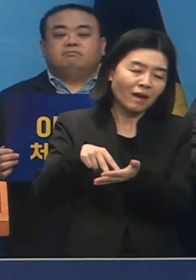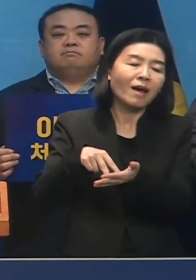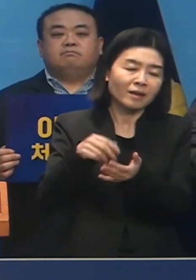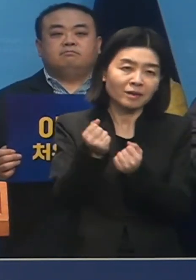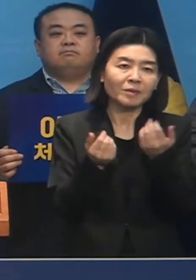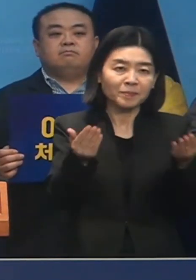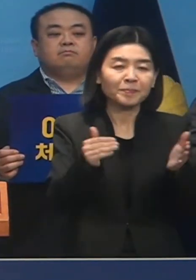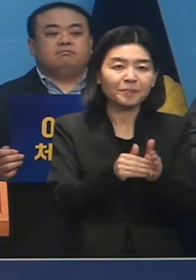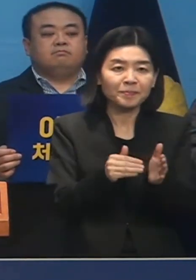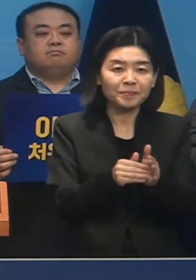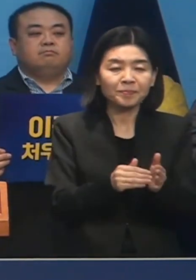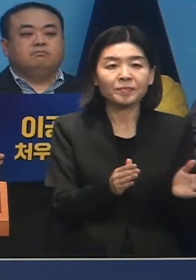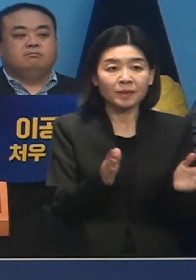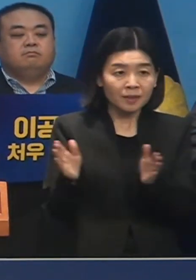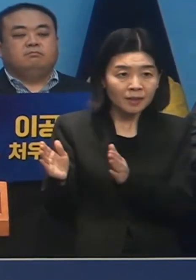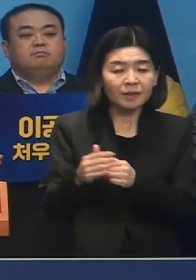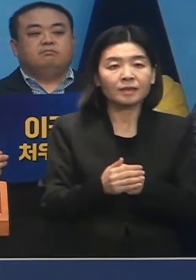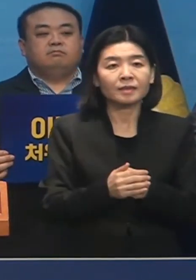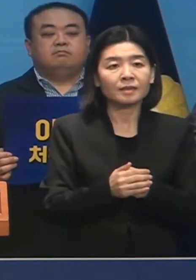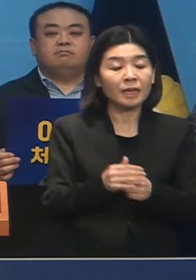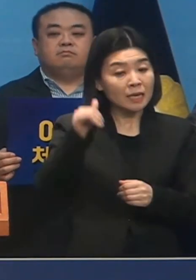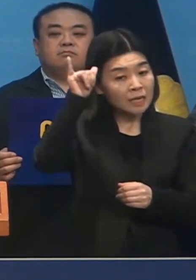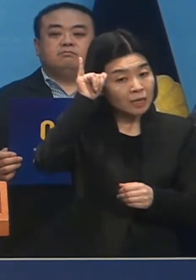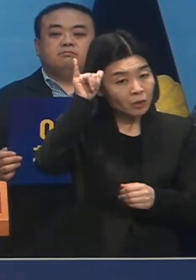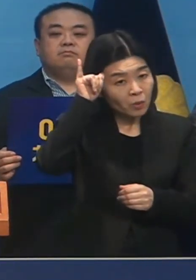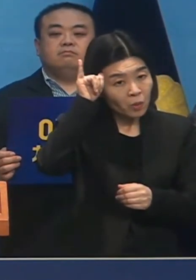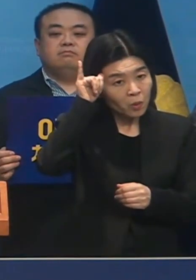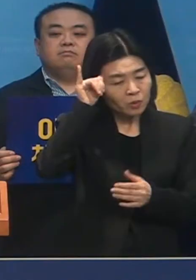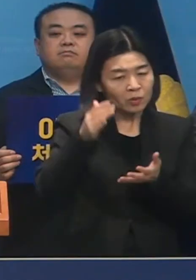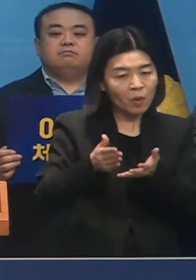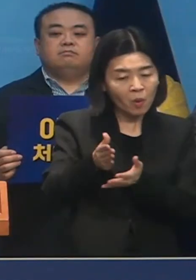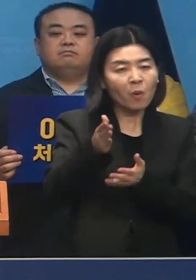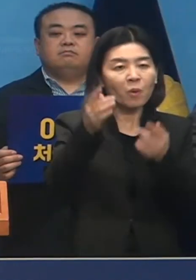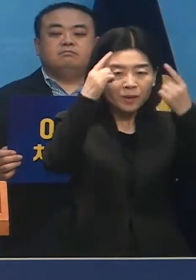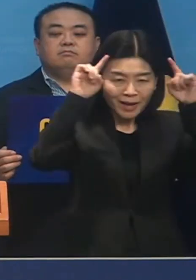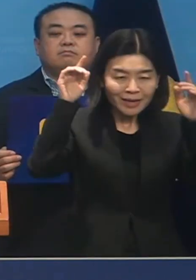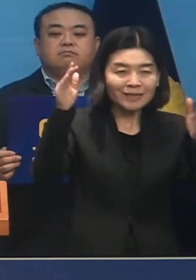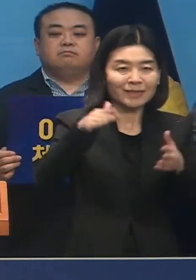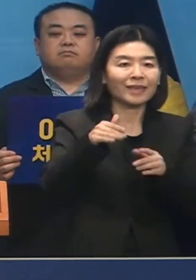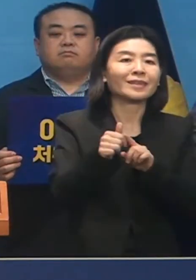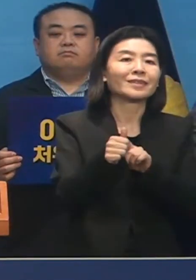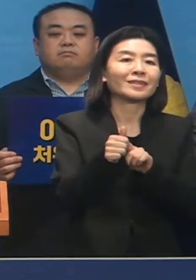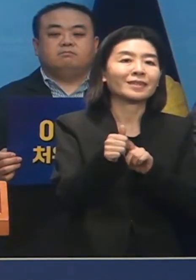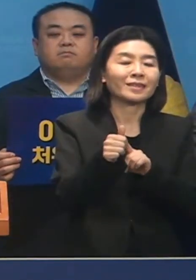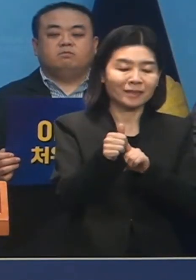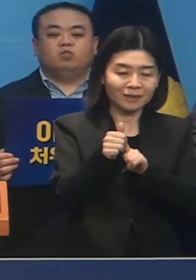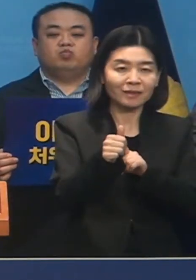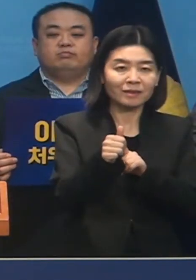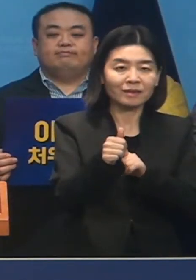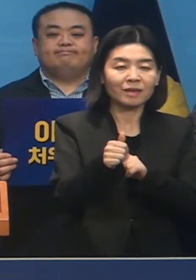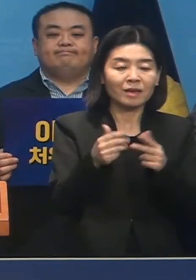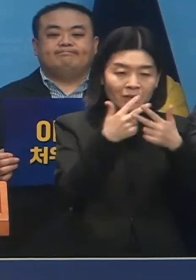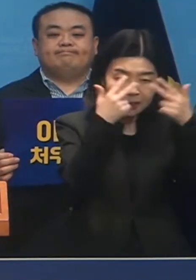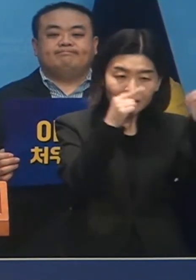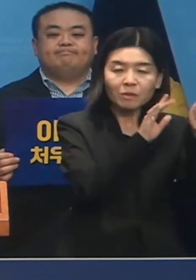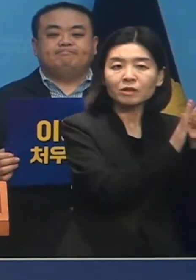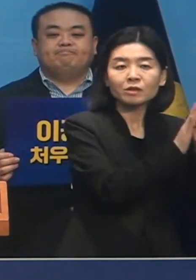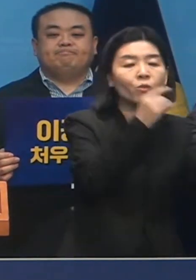다음으로는 위동건 인공지능 전공 대학생의 왜 이재명인가에 대한 말씀을 듣도록 하겠습니다.